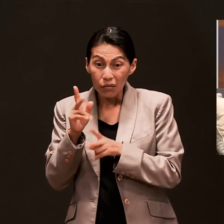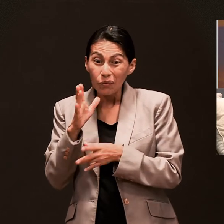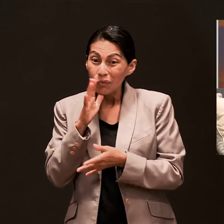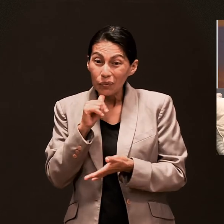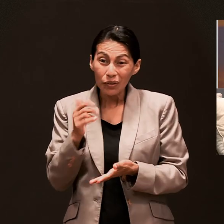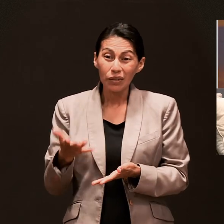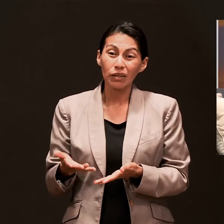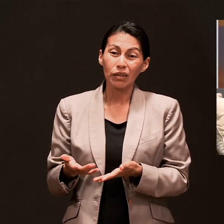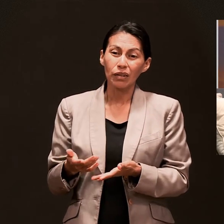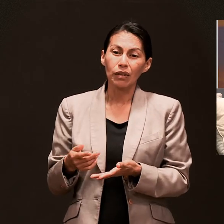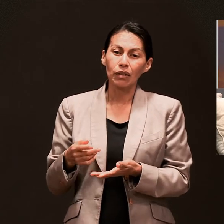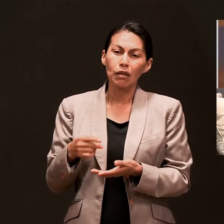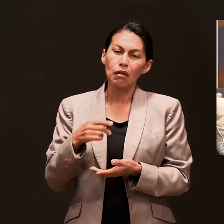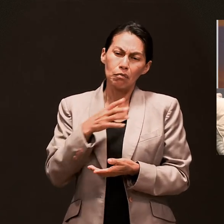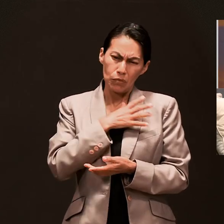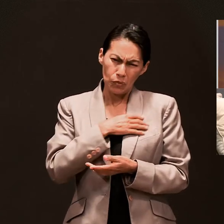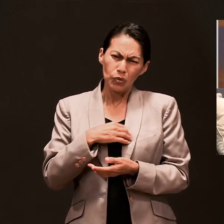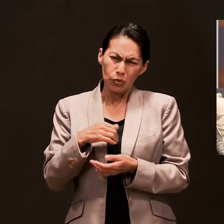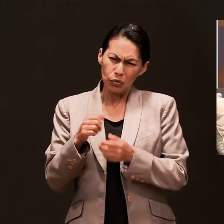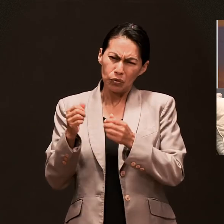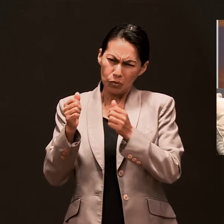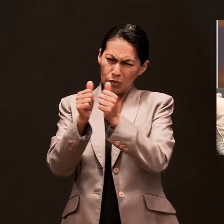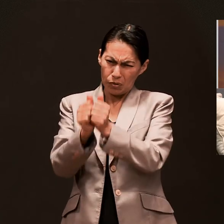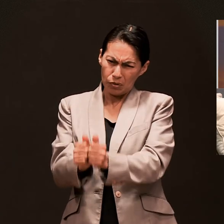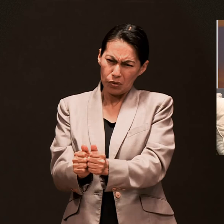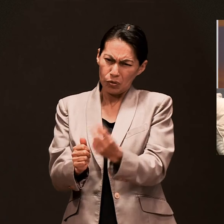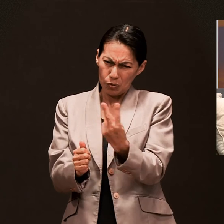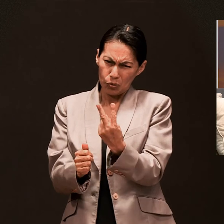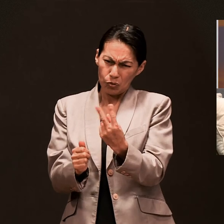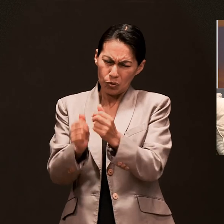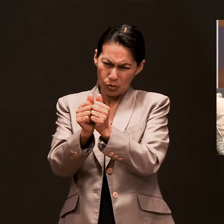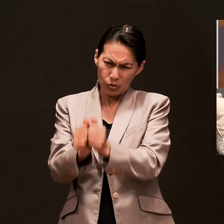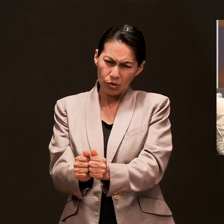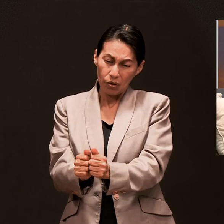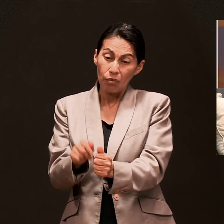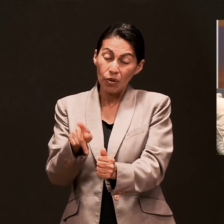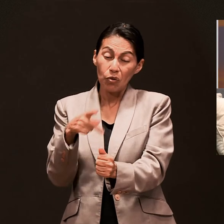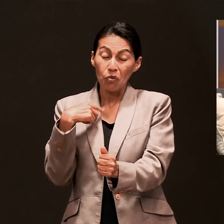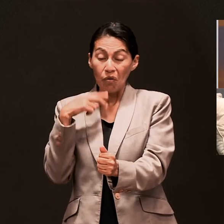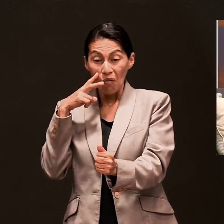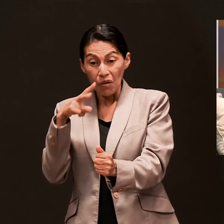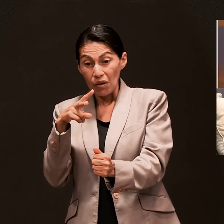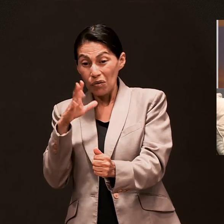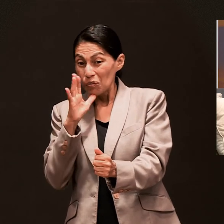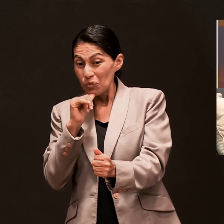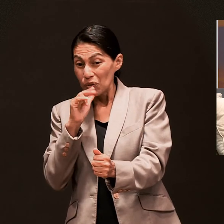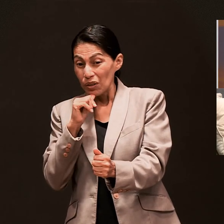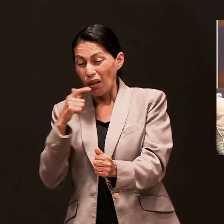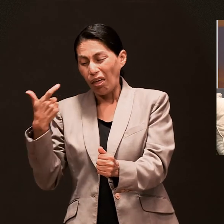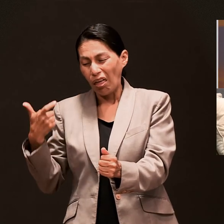ni ver a mis hijos no entonces estaban ahí pero no los podía ver y